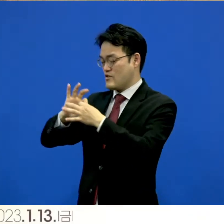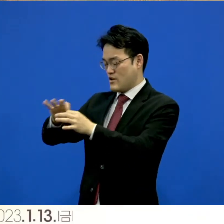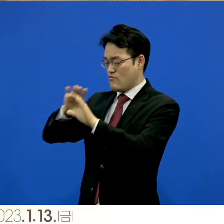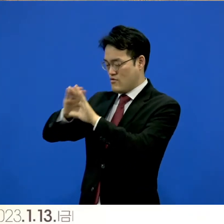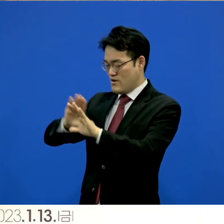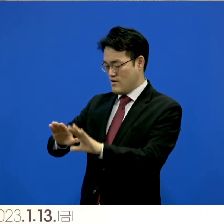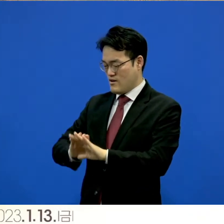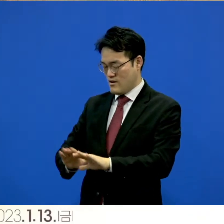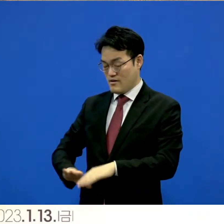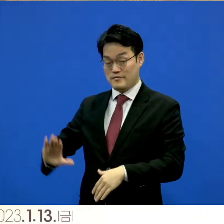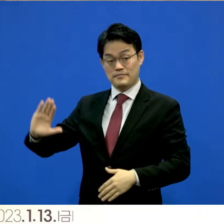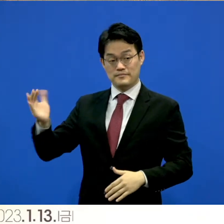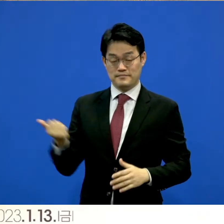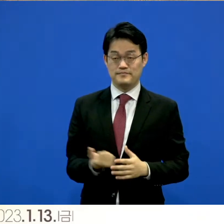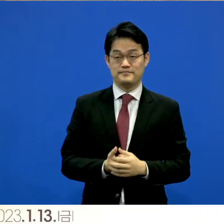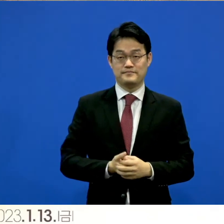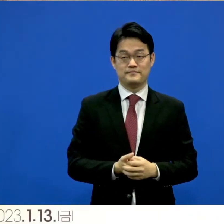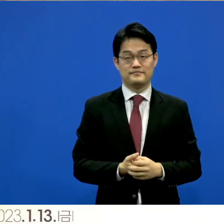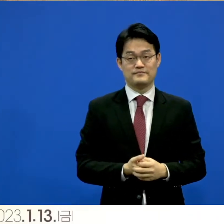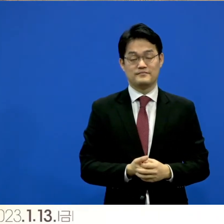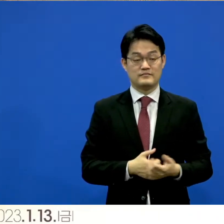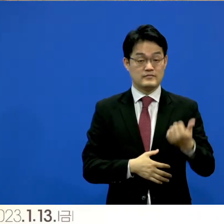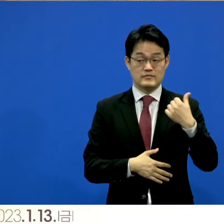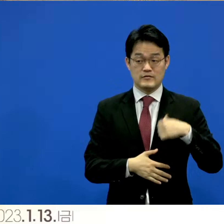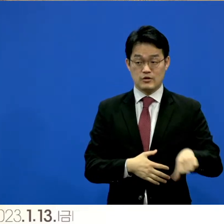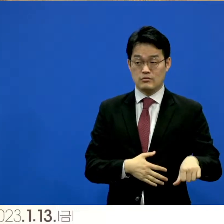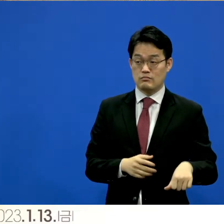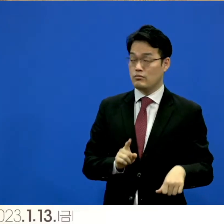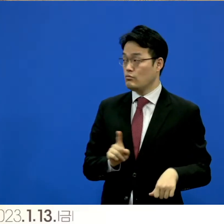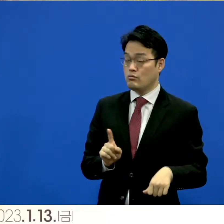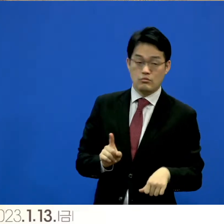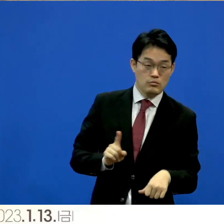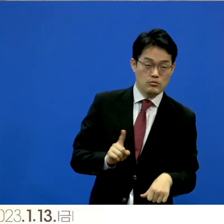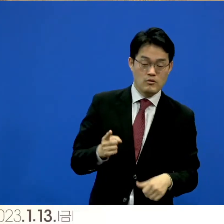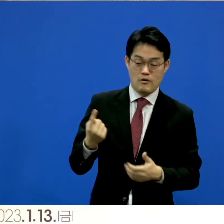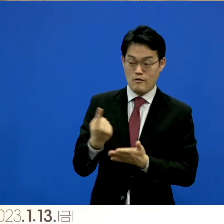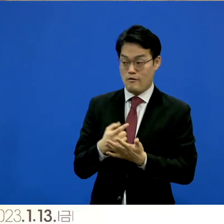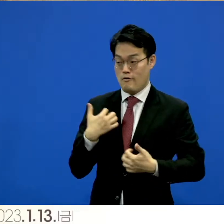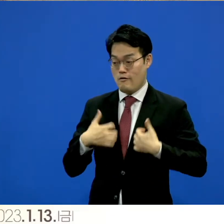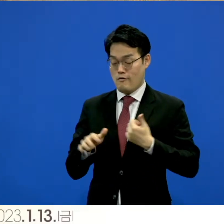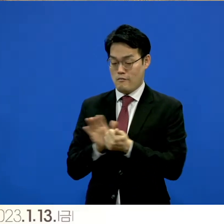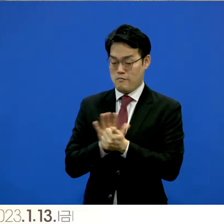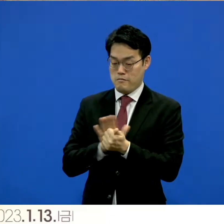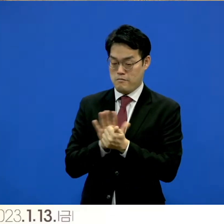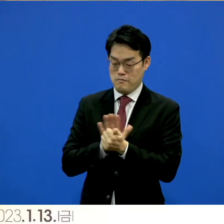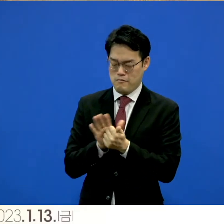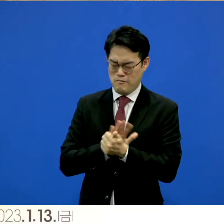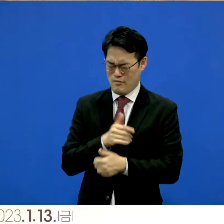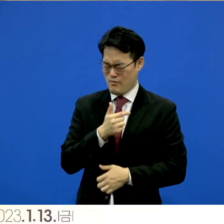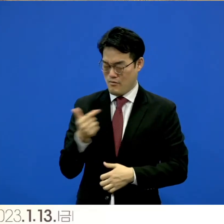아마 아버지의 파격적인 환대 앞에서 아들은 얼떨떨했을 거예요. 환대가 너무 커서 받아들이기에 벅차.